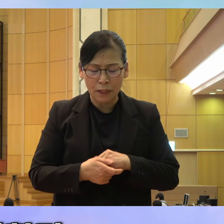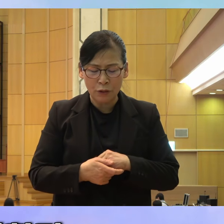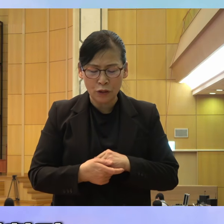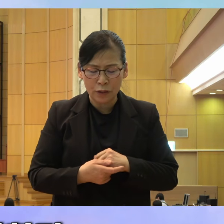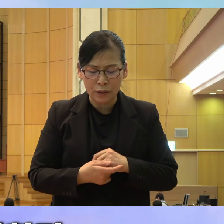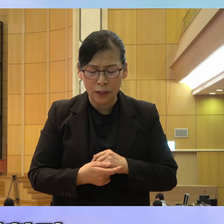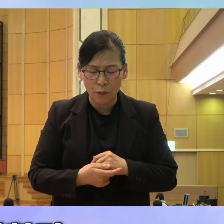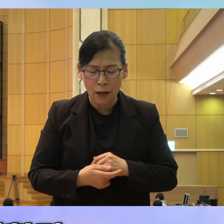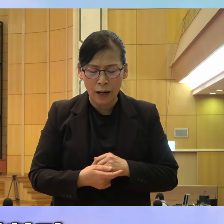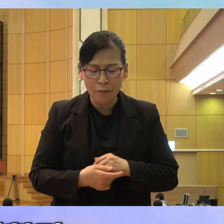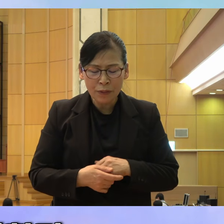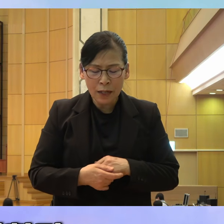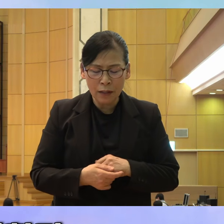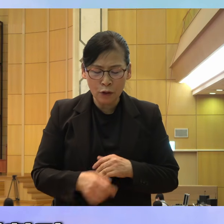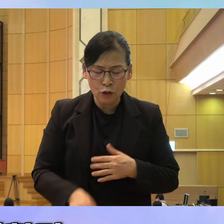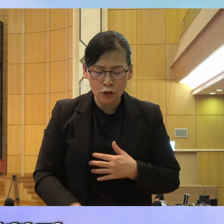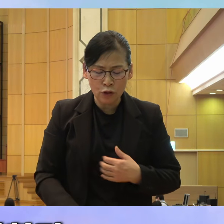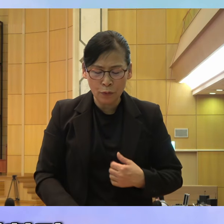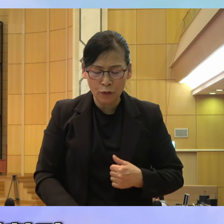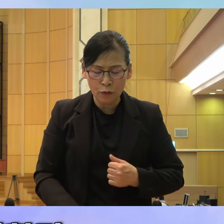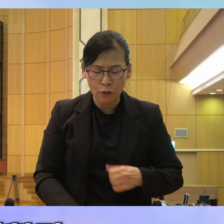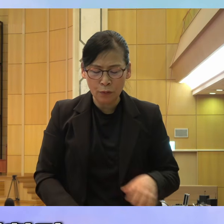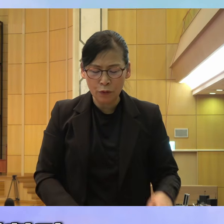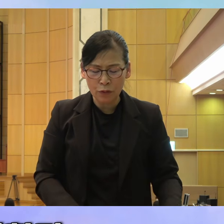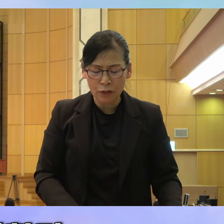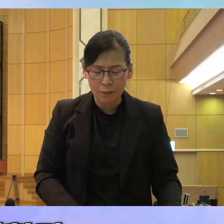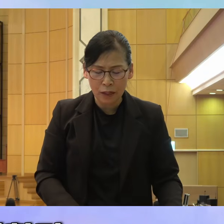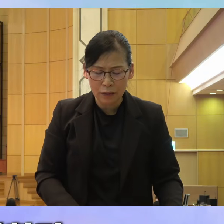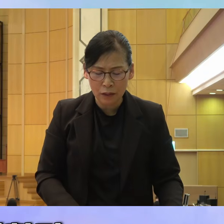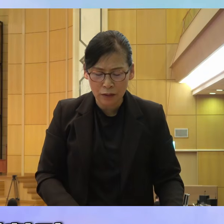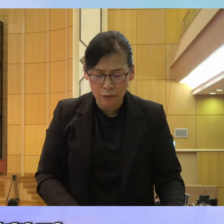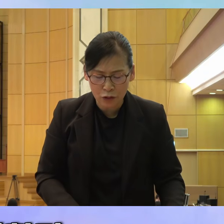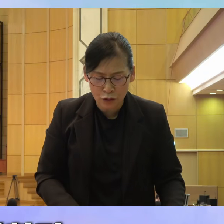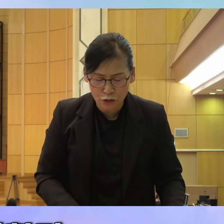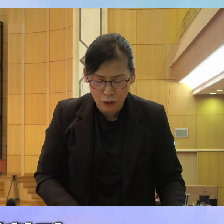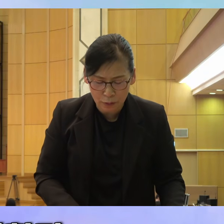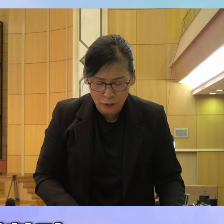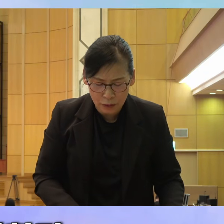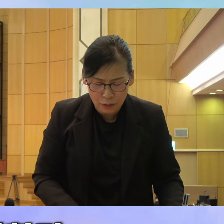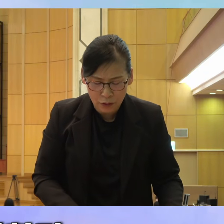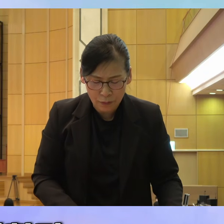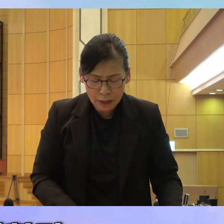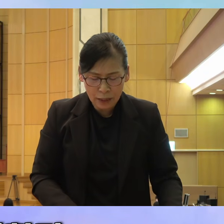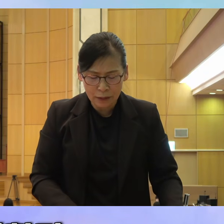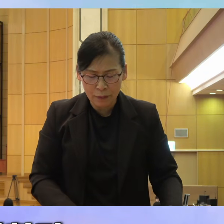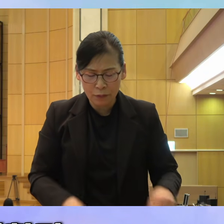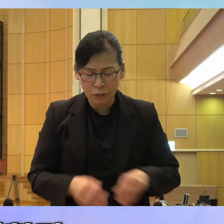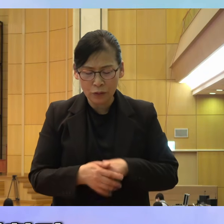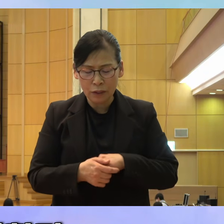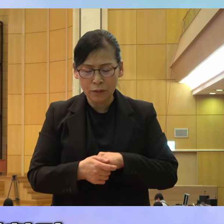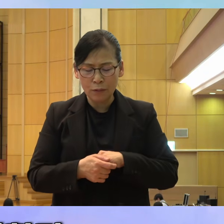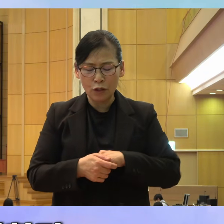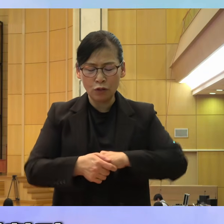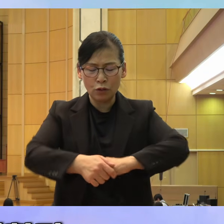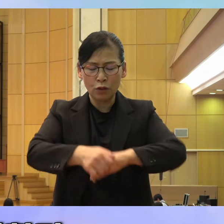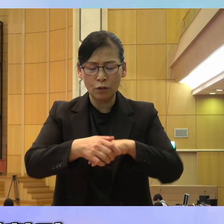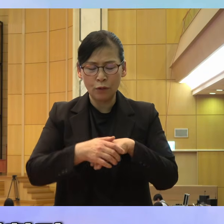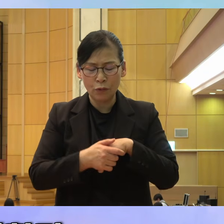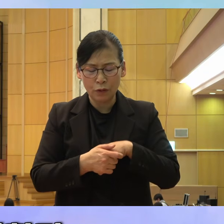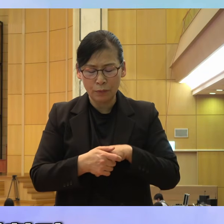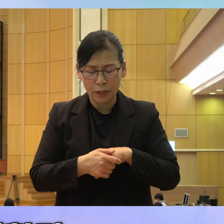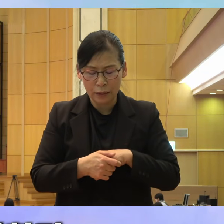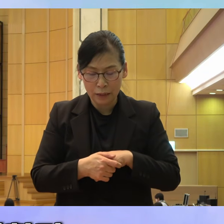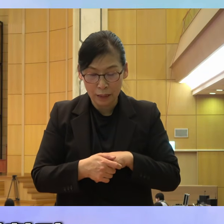일들이 생겨나게 하여 주옵소서. 하늘문을 열어주심을 믿습니다. 감사합니다. 예수 그리스도